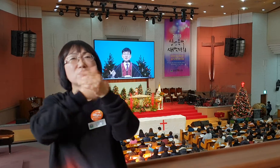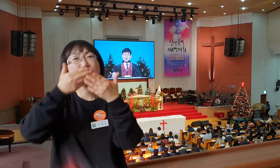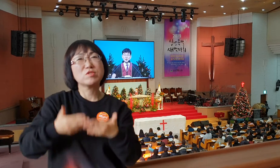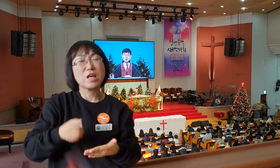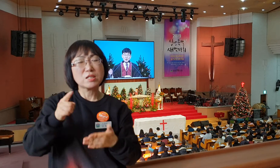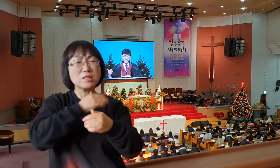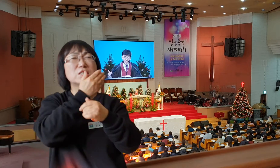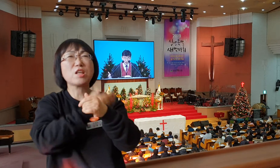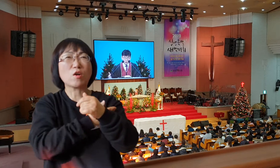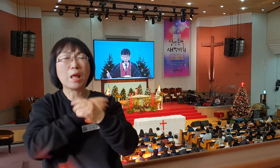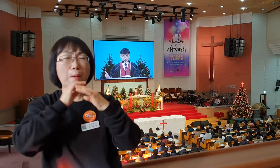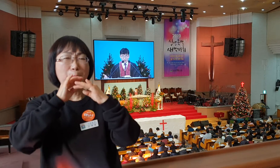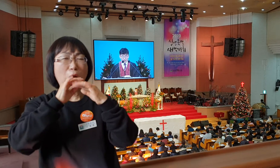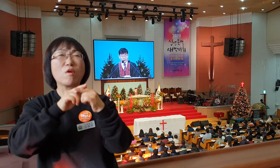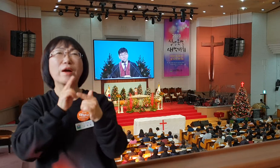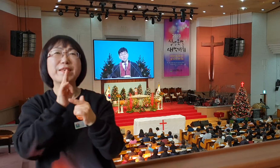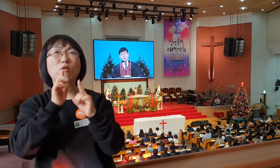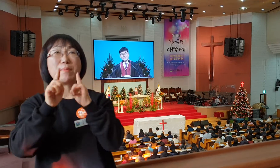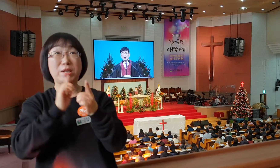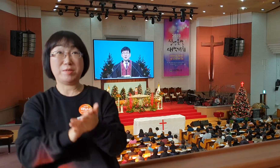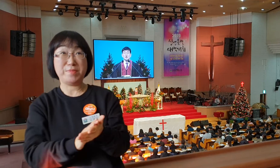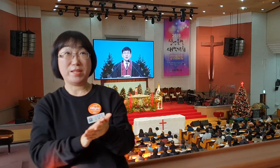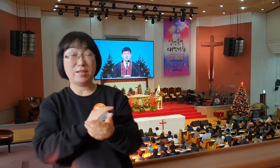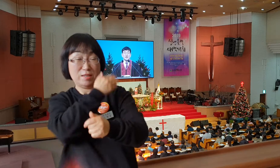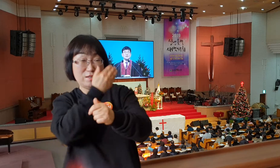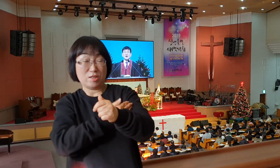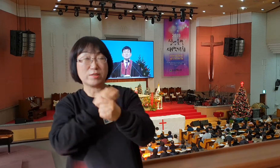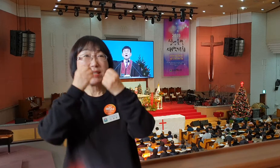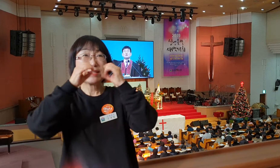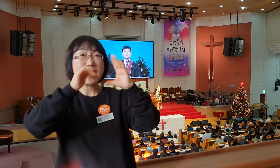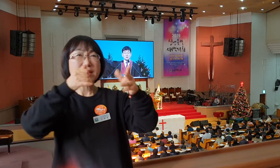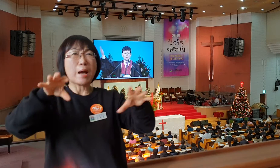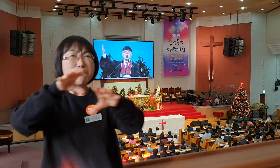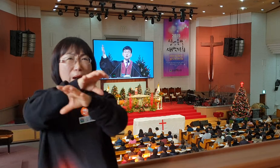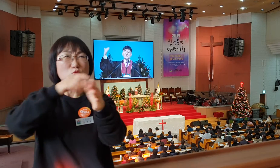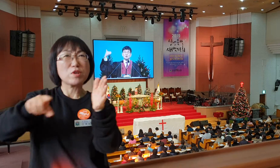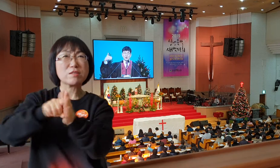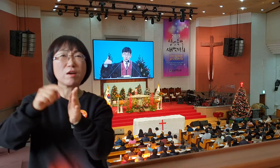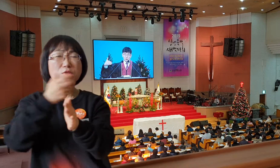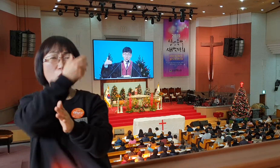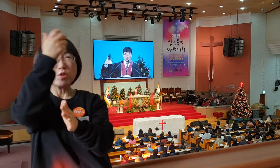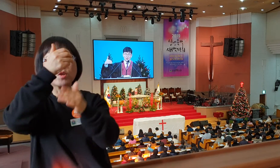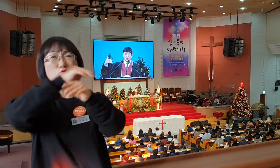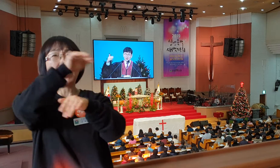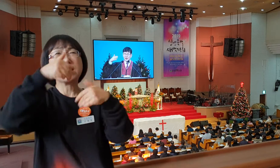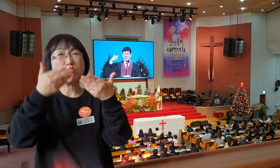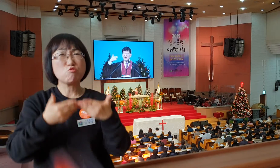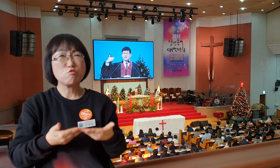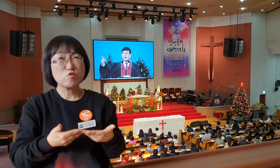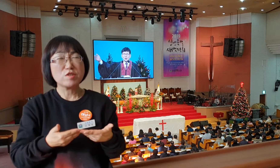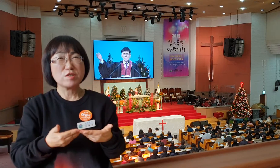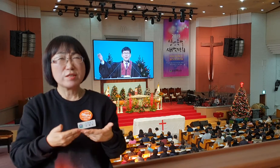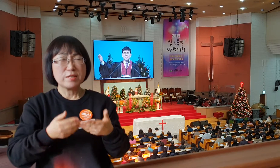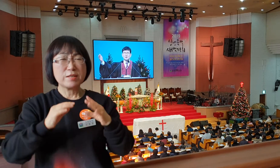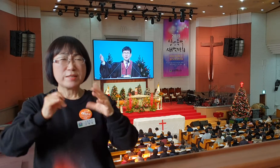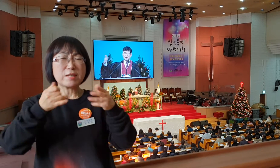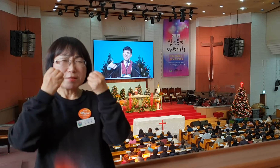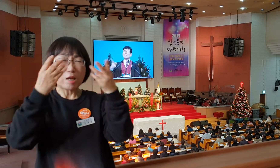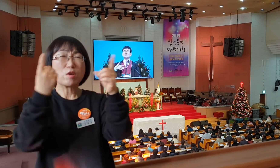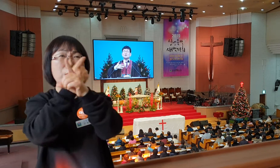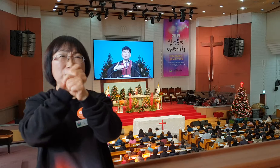그 능력은 능력은 방언과 내용 능력이 세상을 바꾸기 위해서 성령이 우리에게 주시는 세상을 새롭게